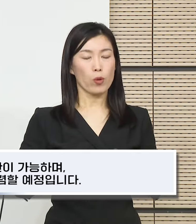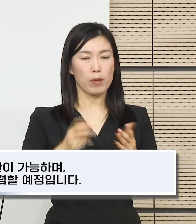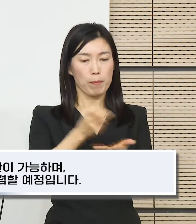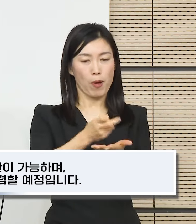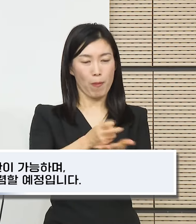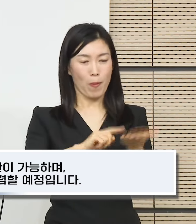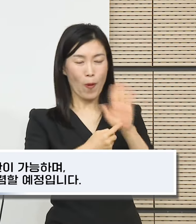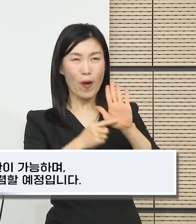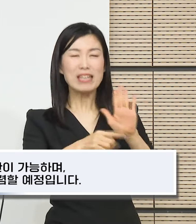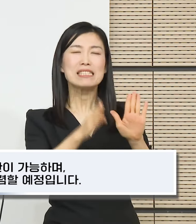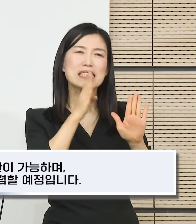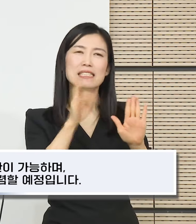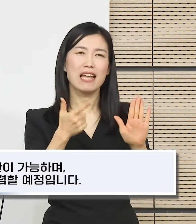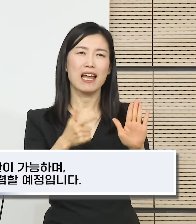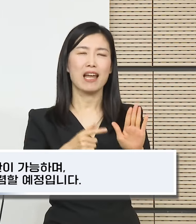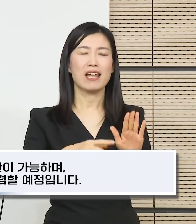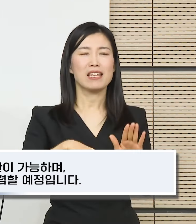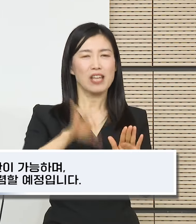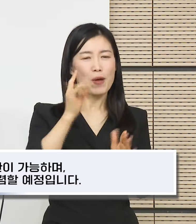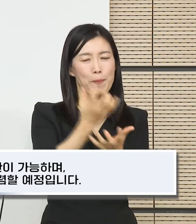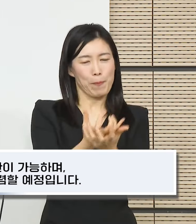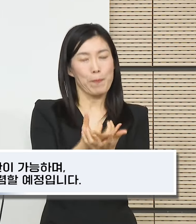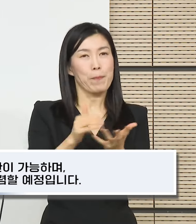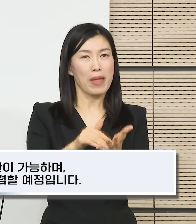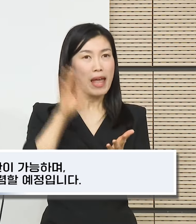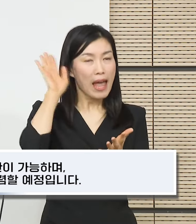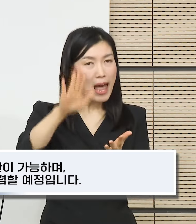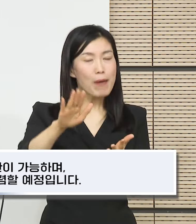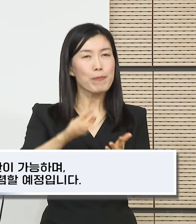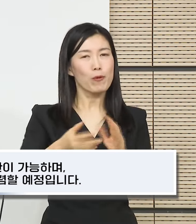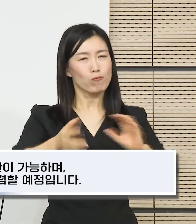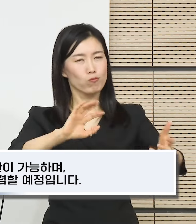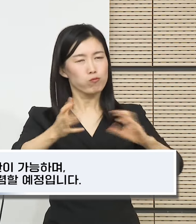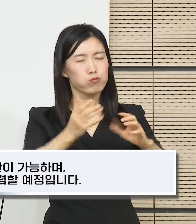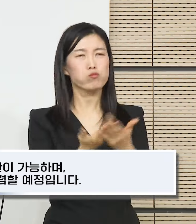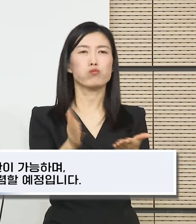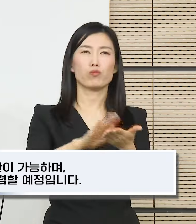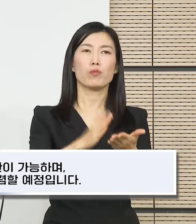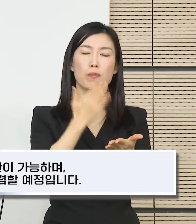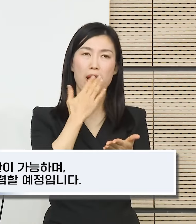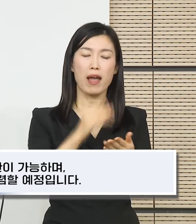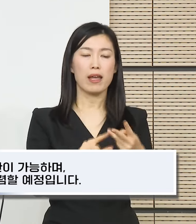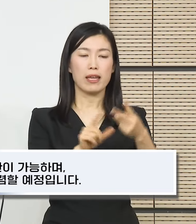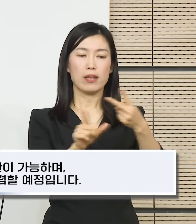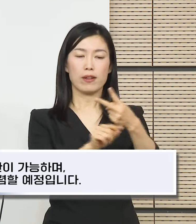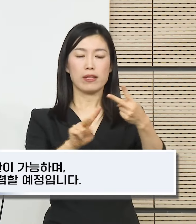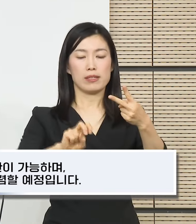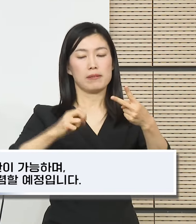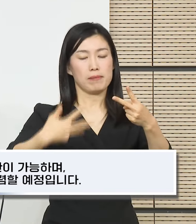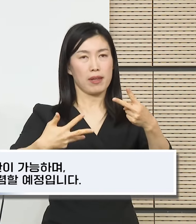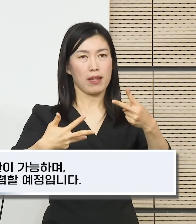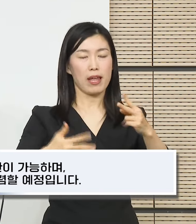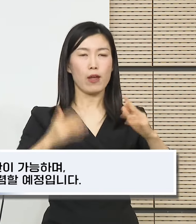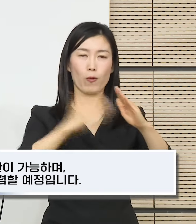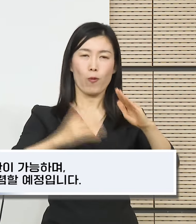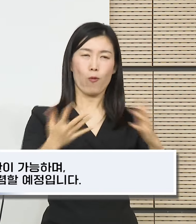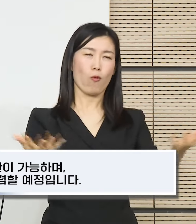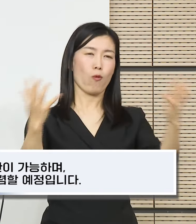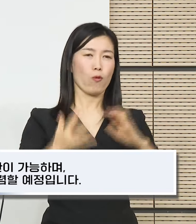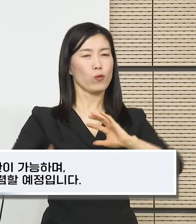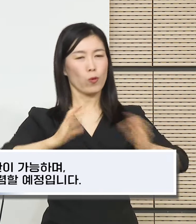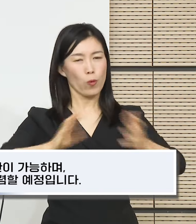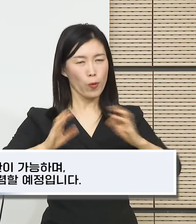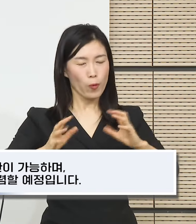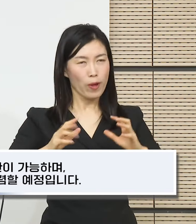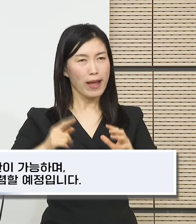법안은 초안으로 논의를 거쳐 보완이 가능하며 2월 29일 공청회를 개최해 추가적인 의견을